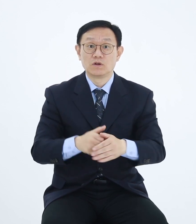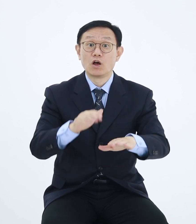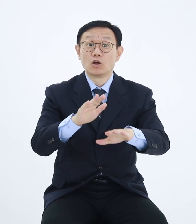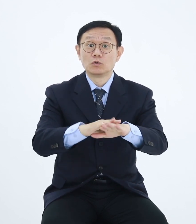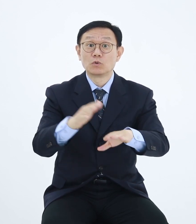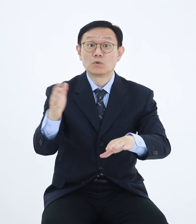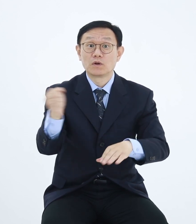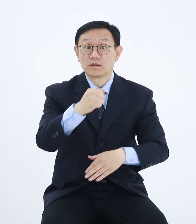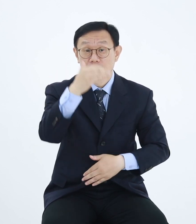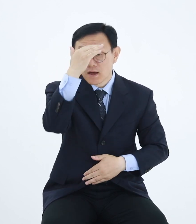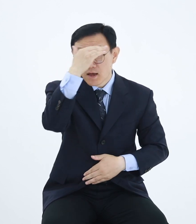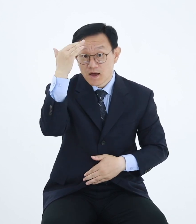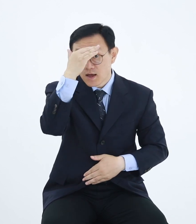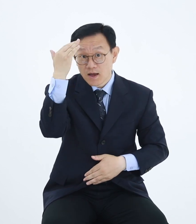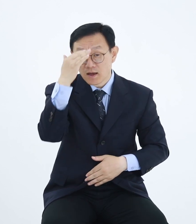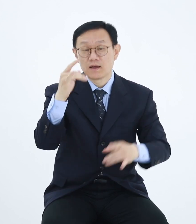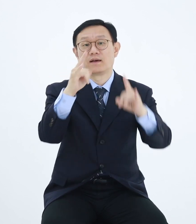손으로 관람하는 경복궁